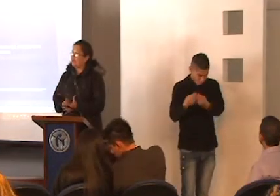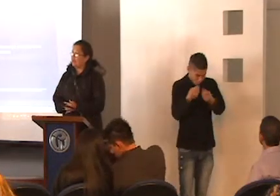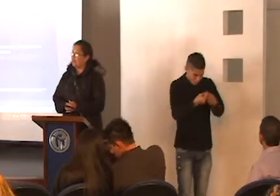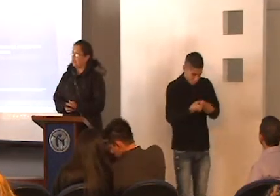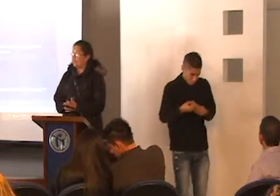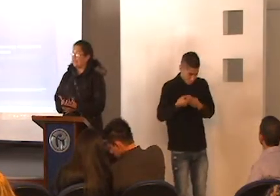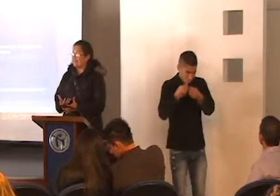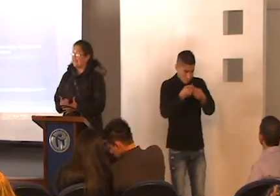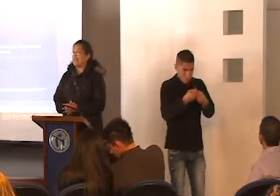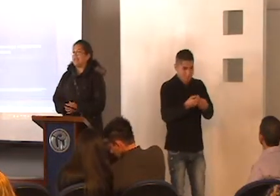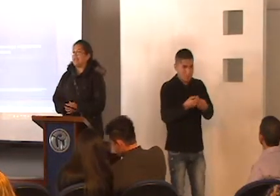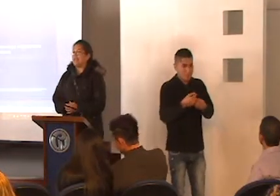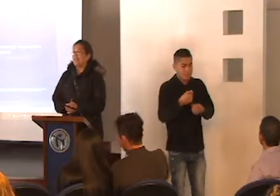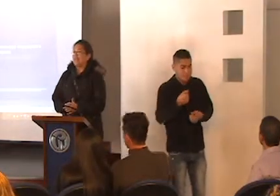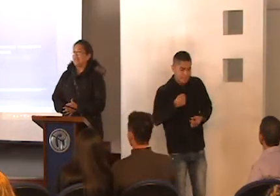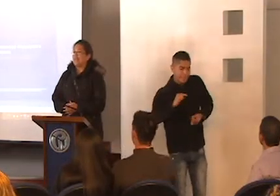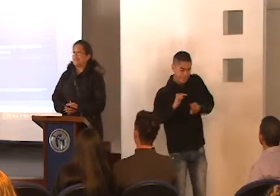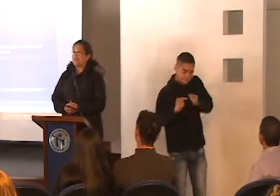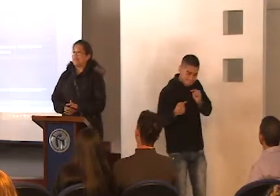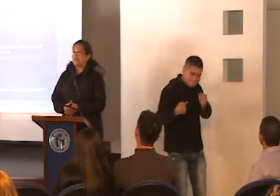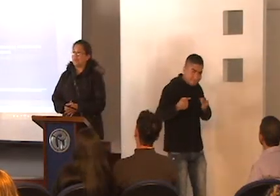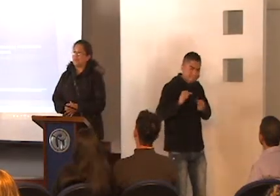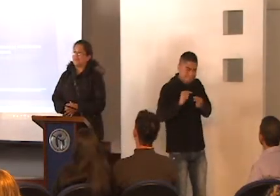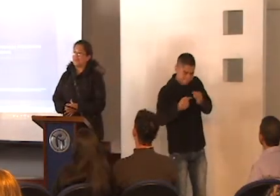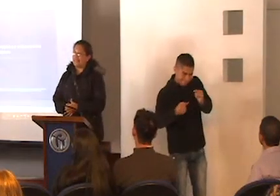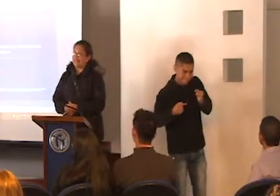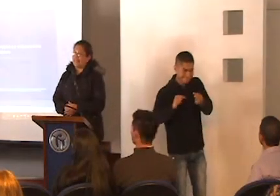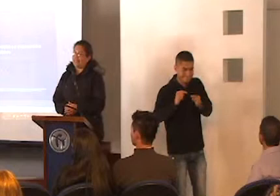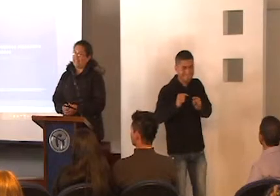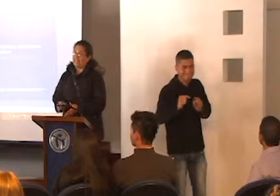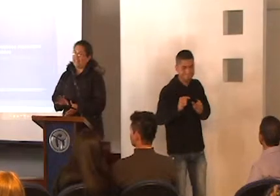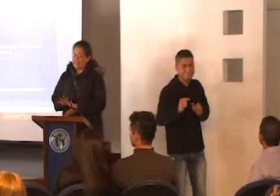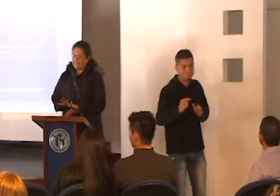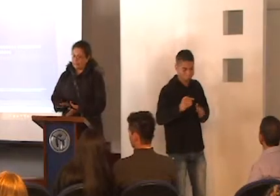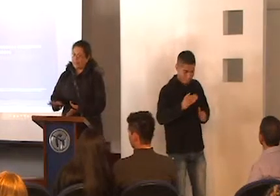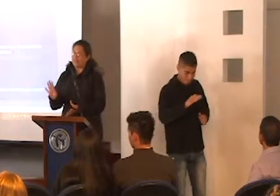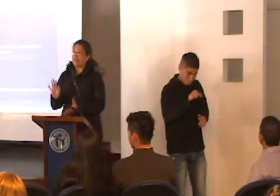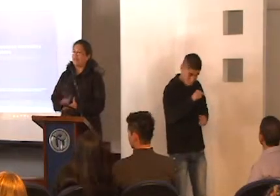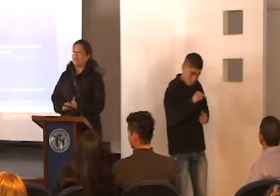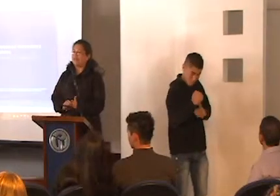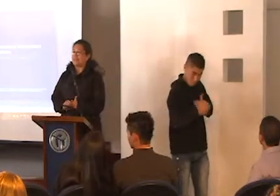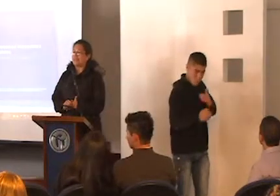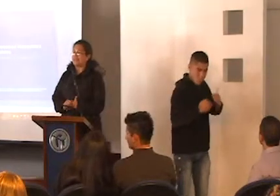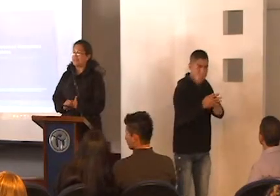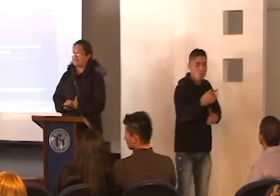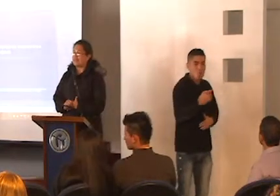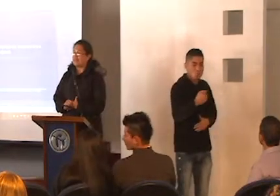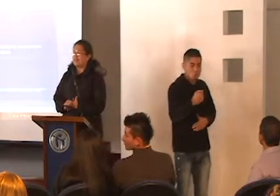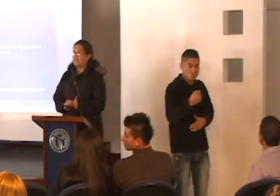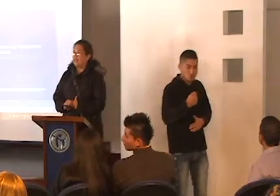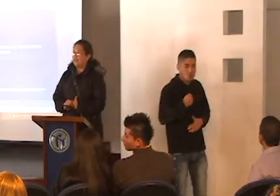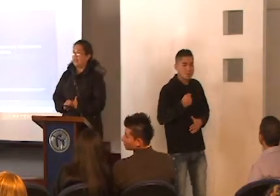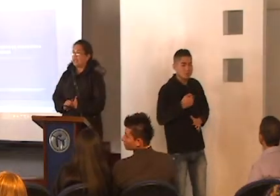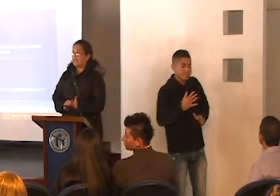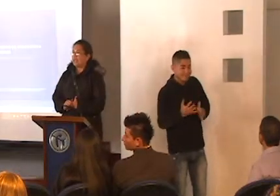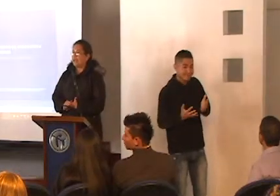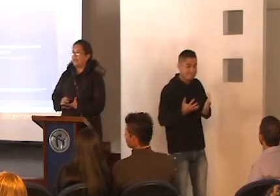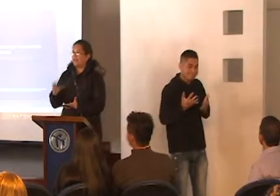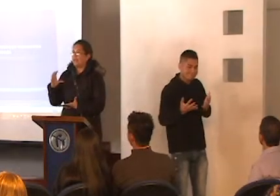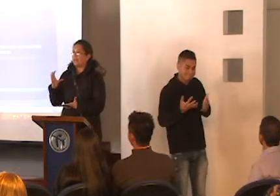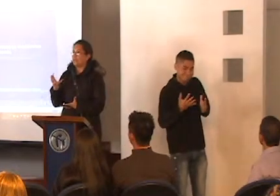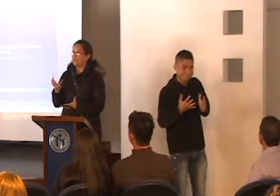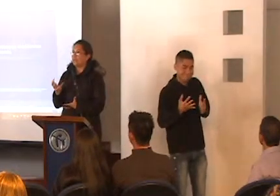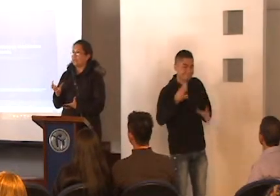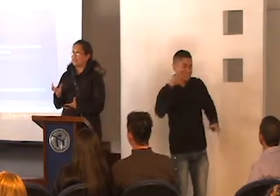lucha y tuve resistencia, pues estoy en un proceso en el que estoy también con bastante resistencia, porque